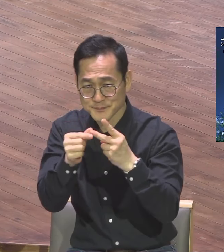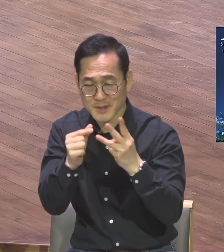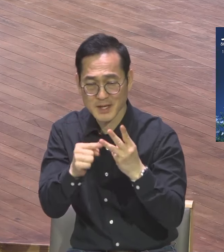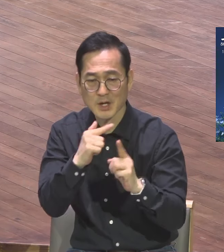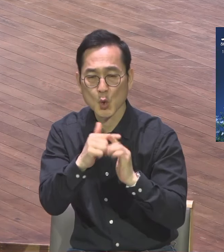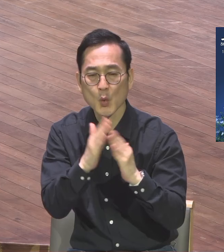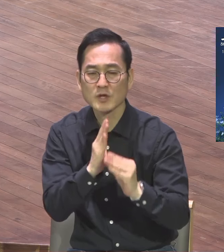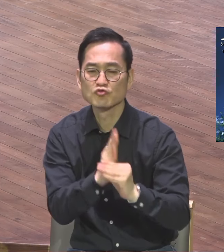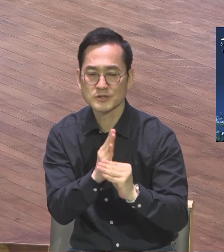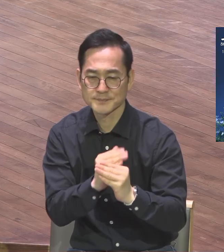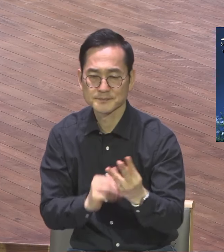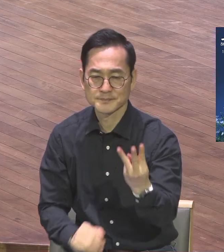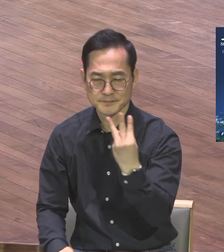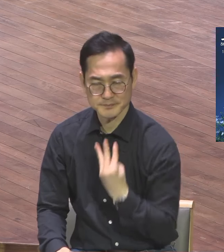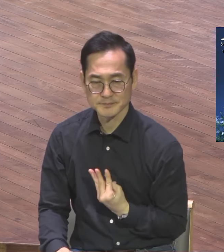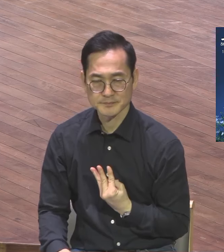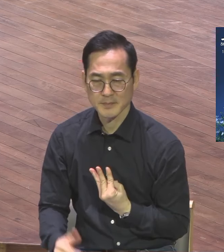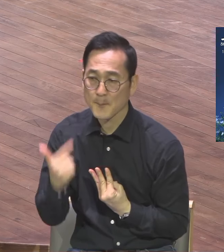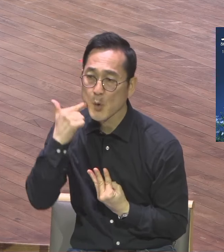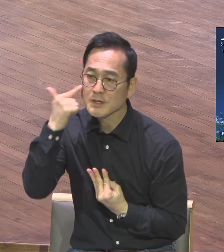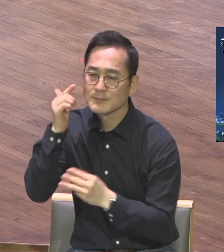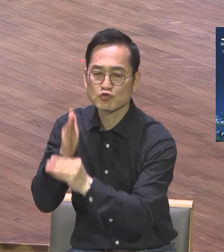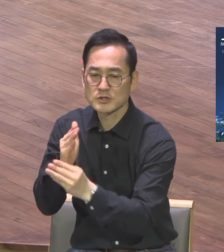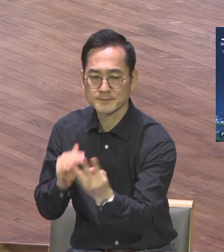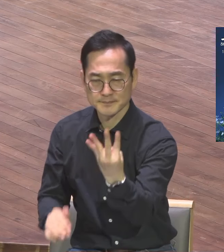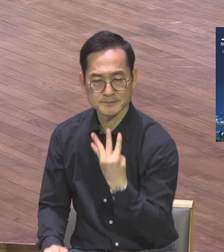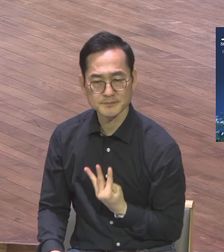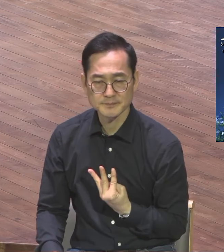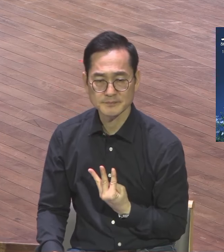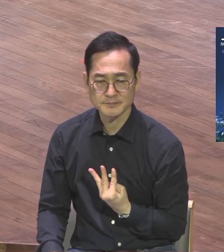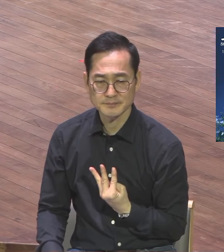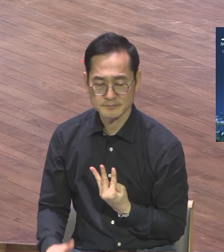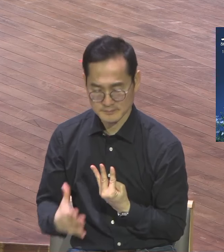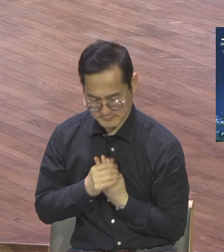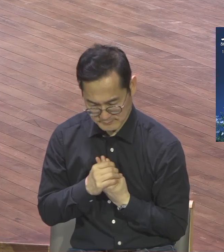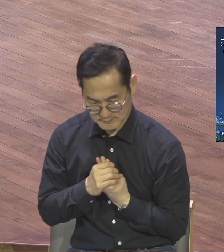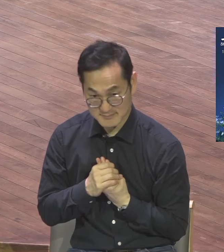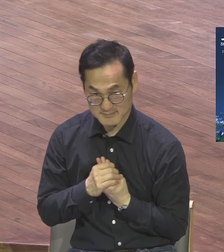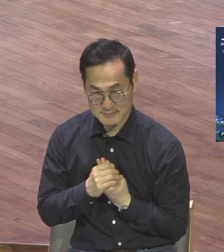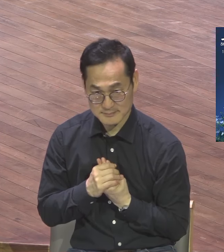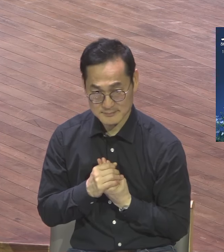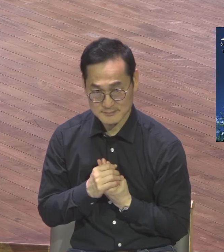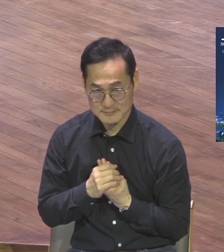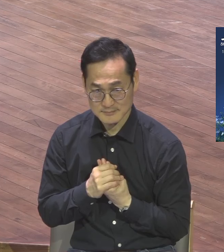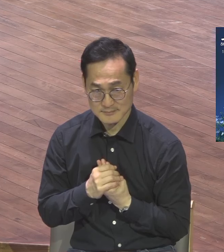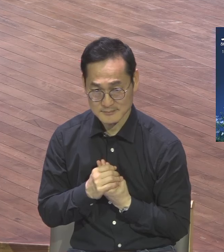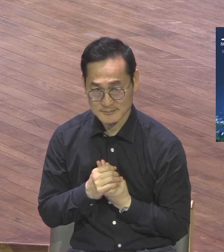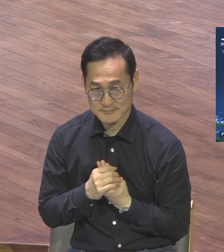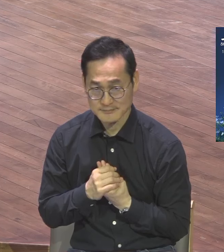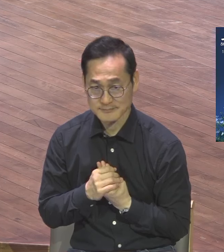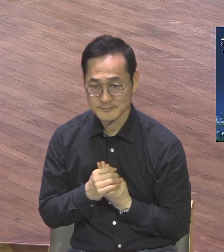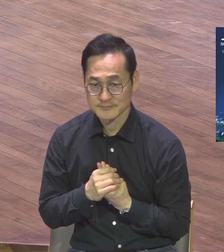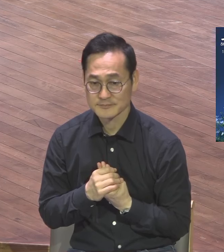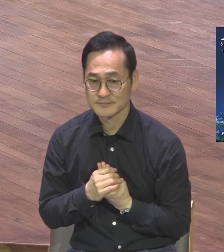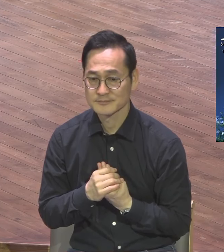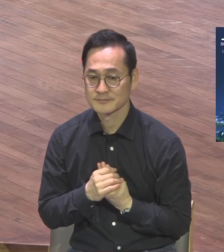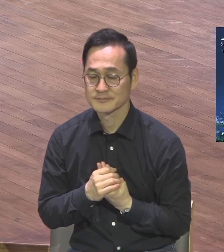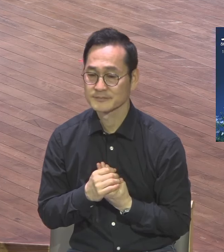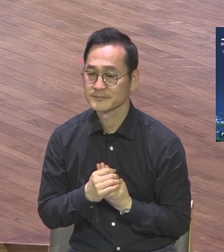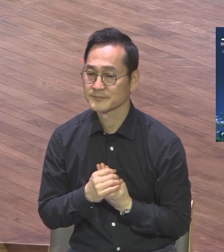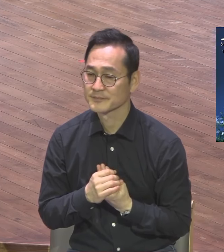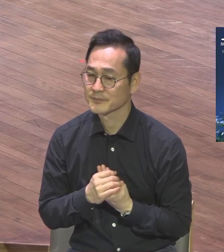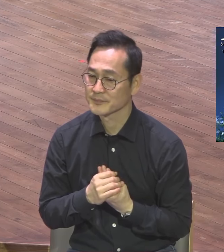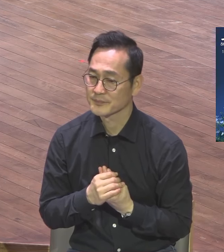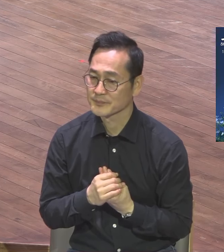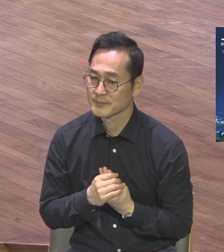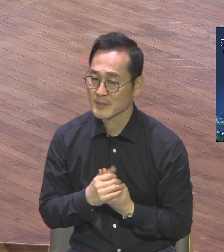교회 중심, 목회자 중심. 이게 딱 돼야 됩니다. 목회자 중심.